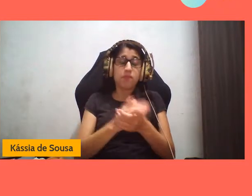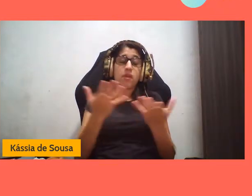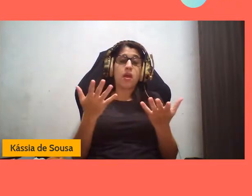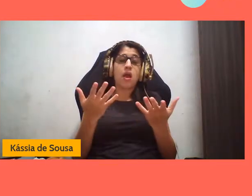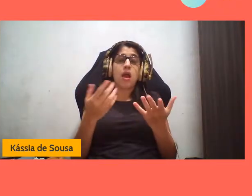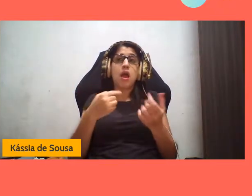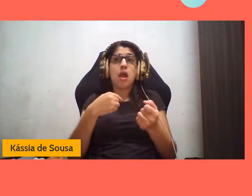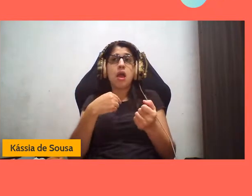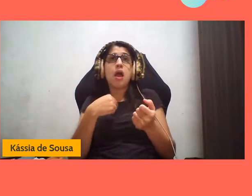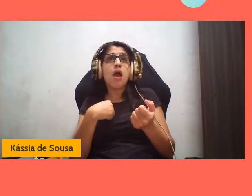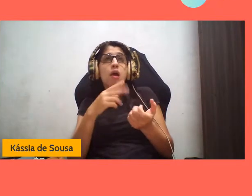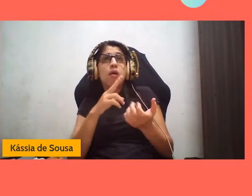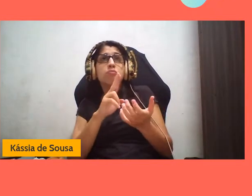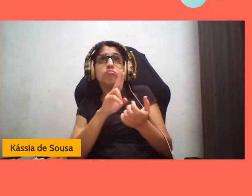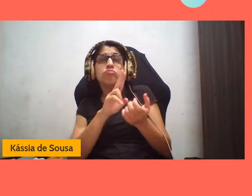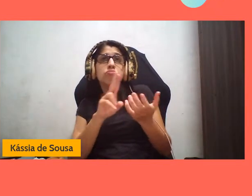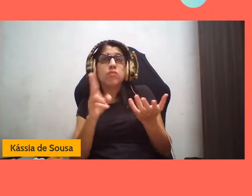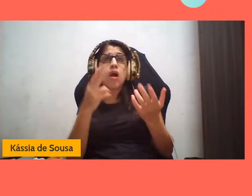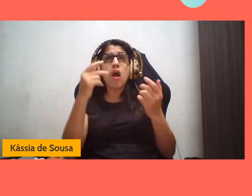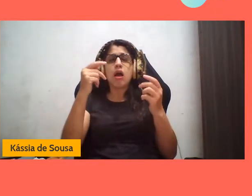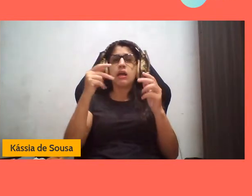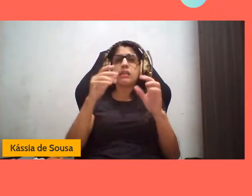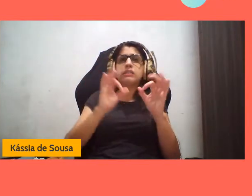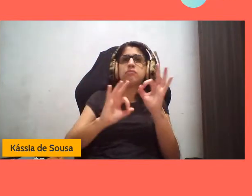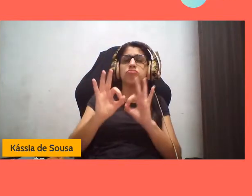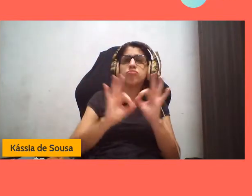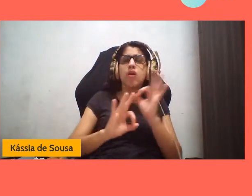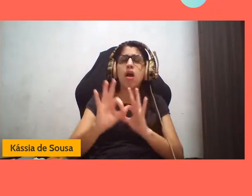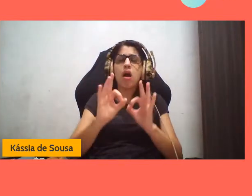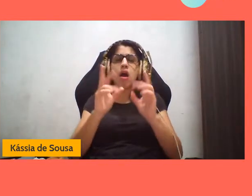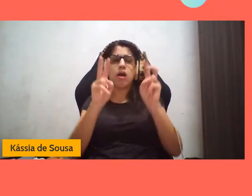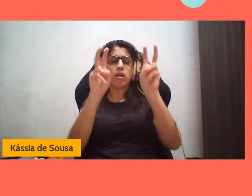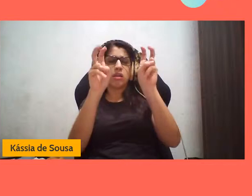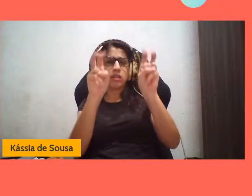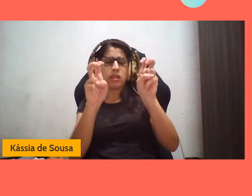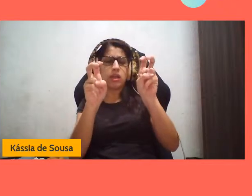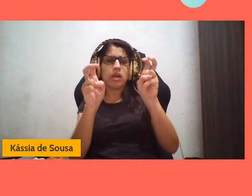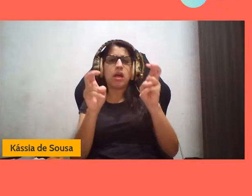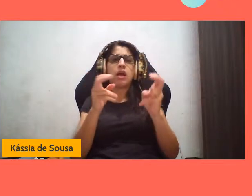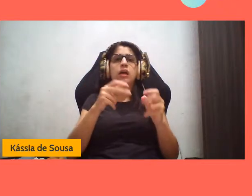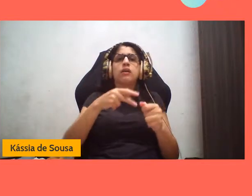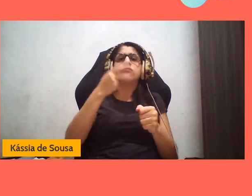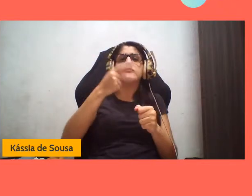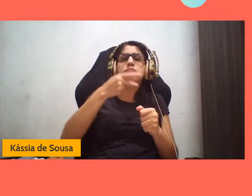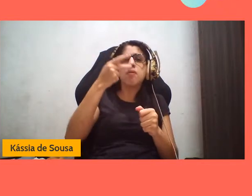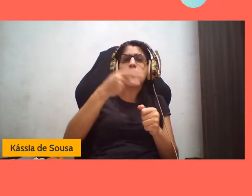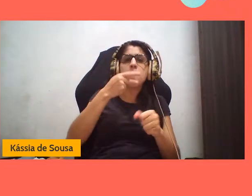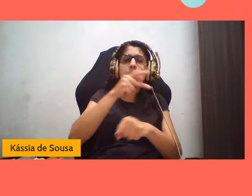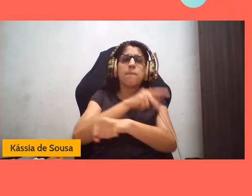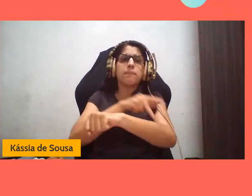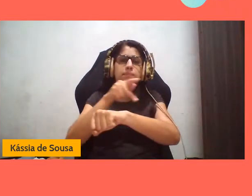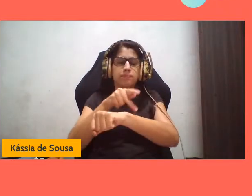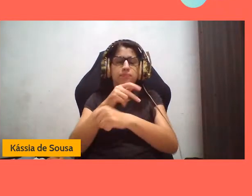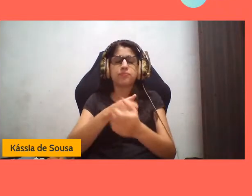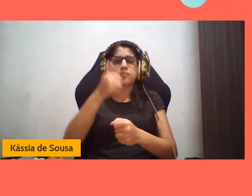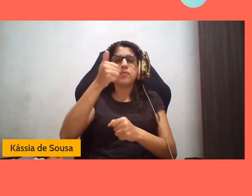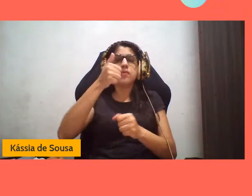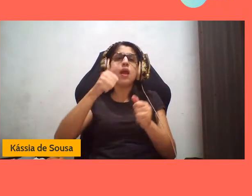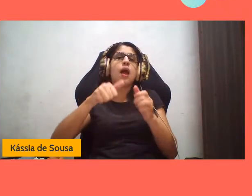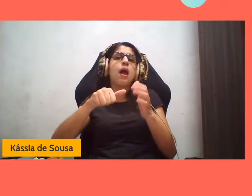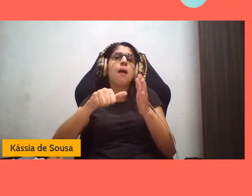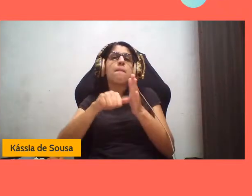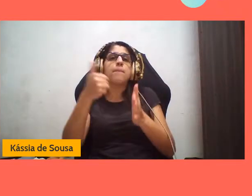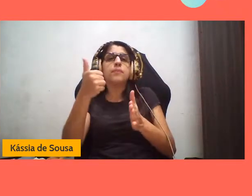narrativa pedagógica. Contou histórias do seu tempo como integrante da primeira turma do curso